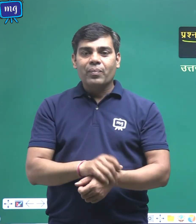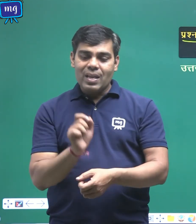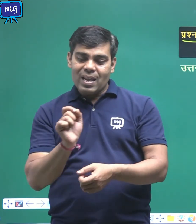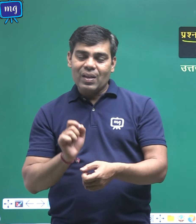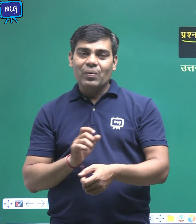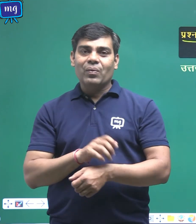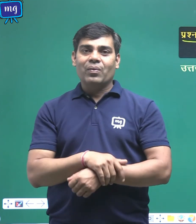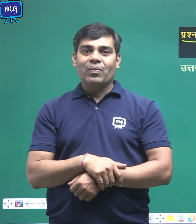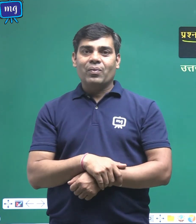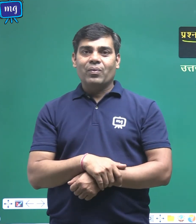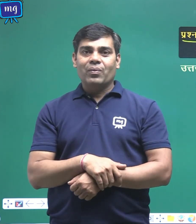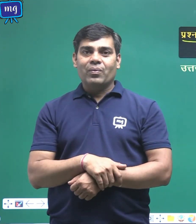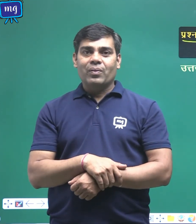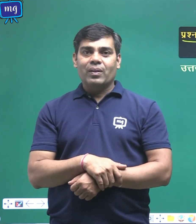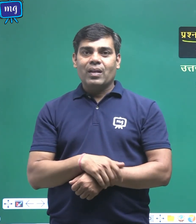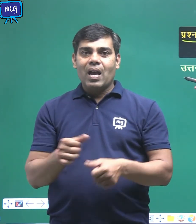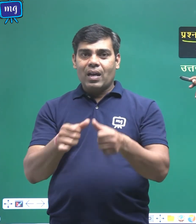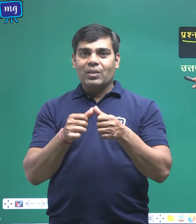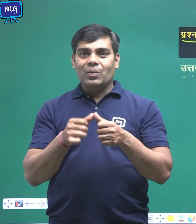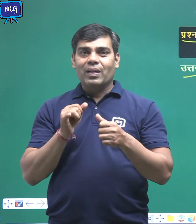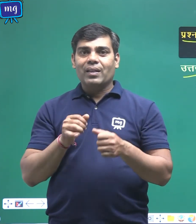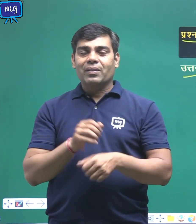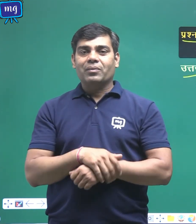लिखो। उत्तर है